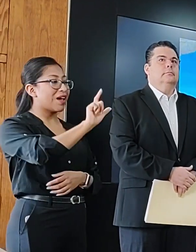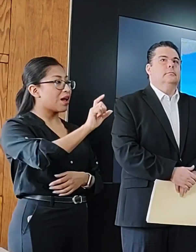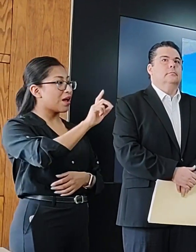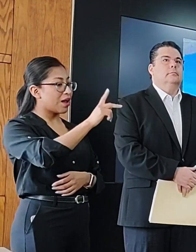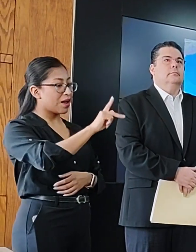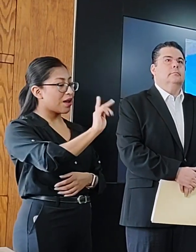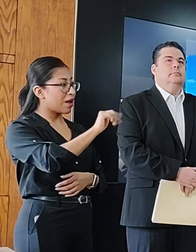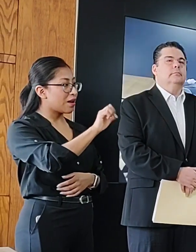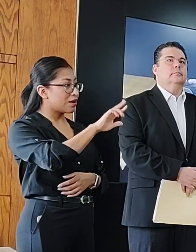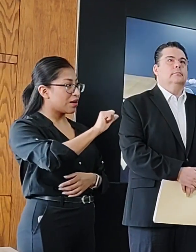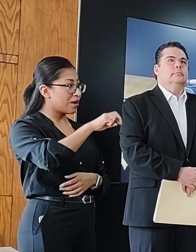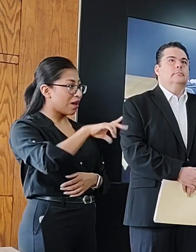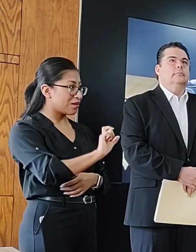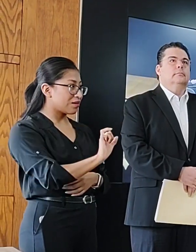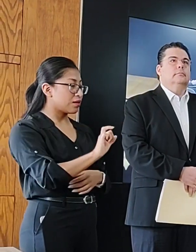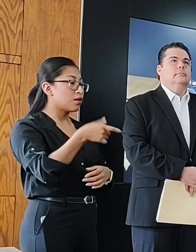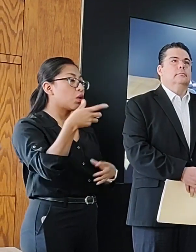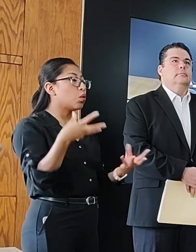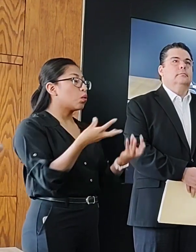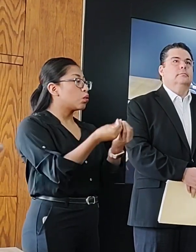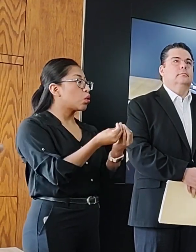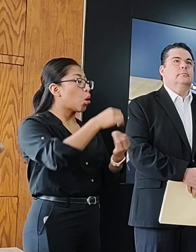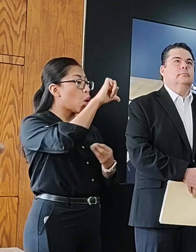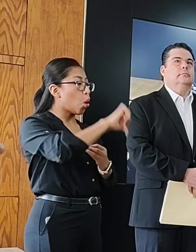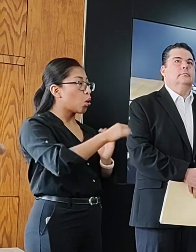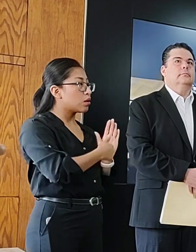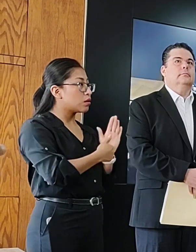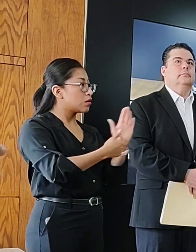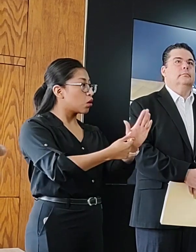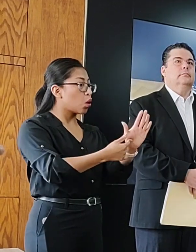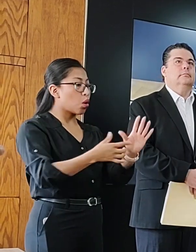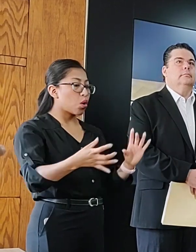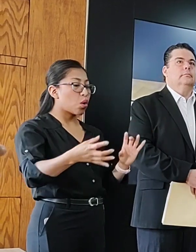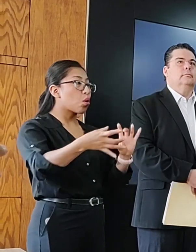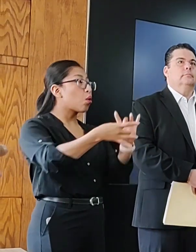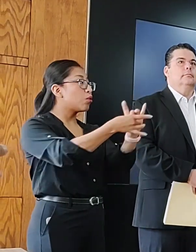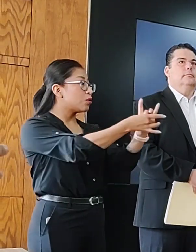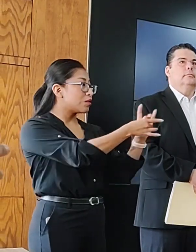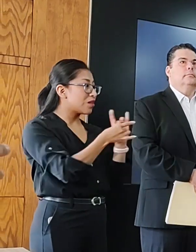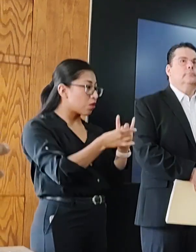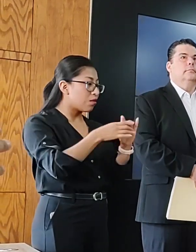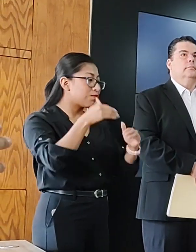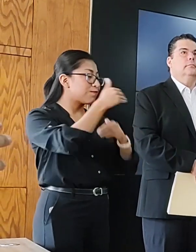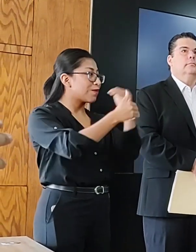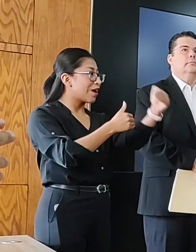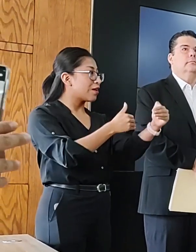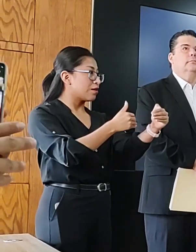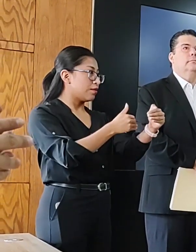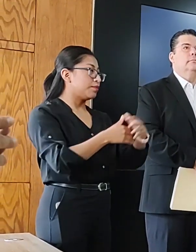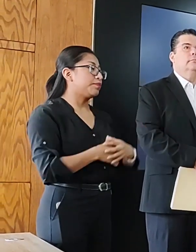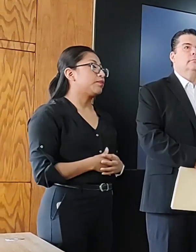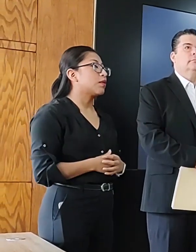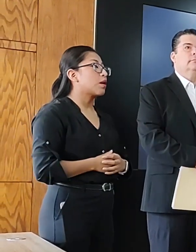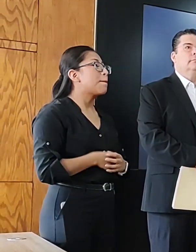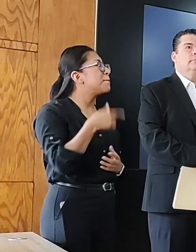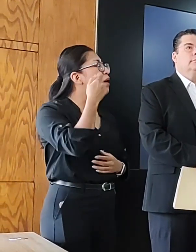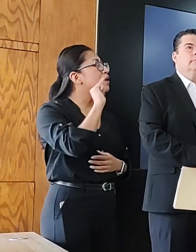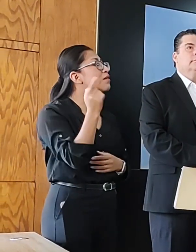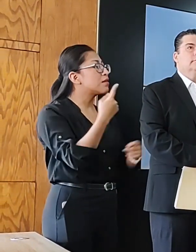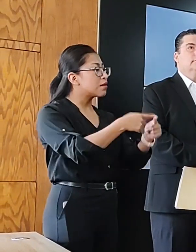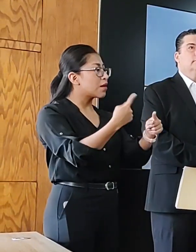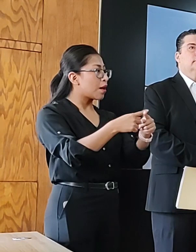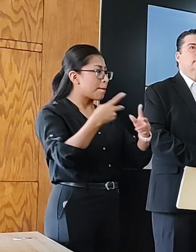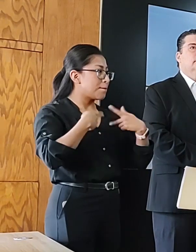Querétaro, hoy lanzamos la convocatoria Contigo para Adelante, dirigida a las MIPYMES de la